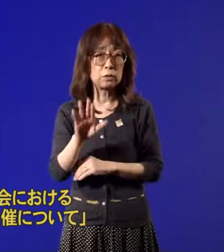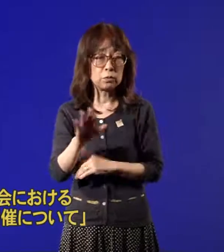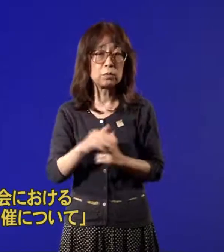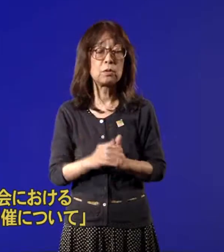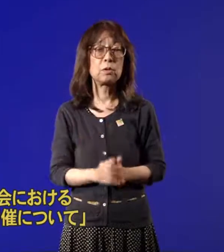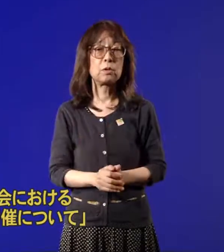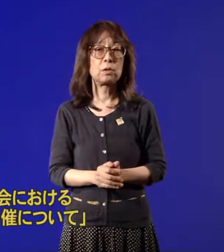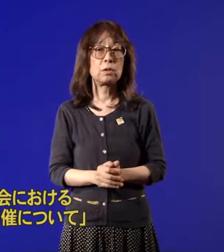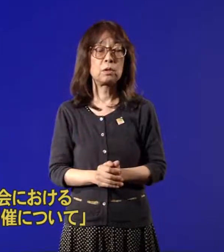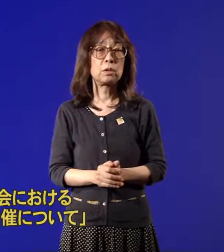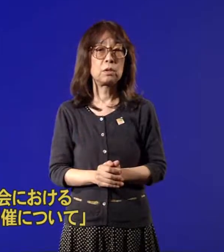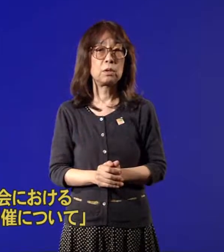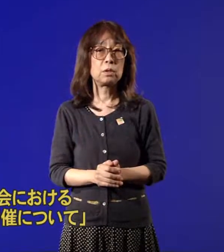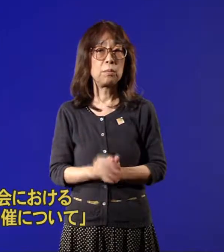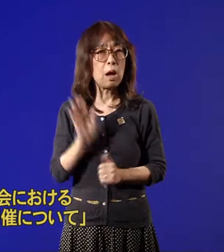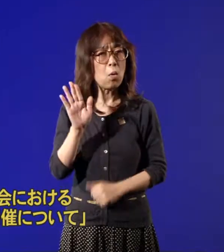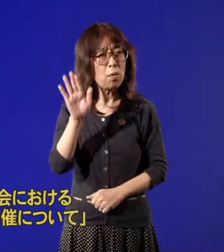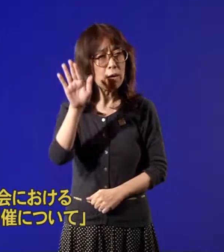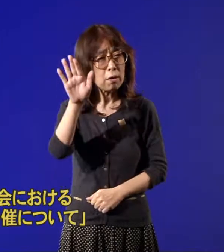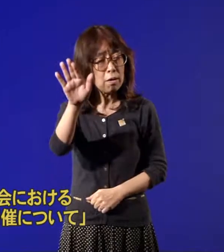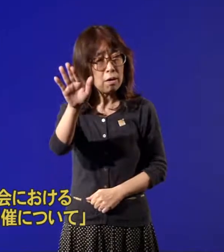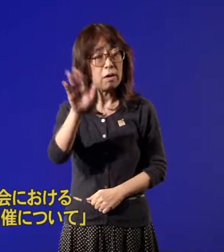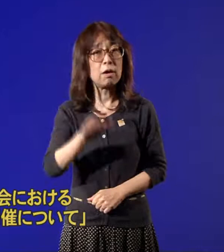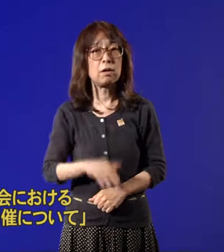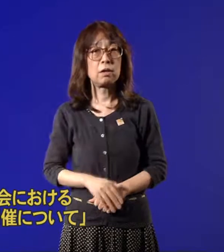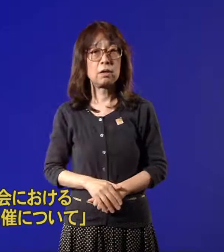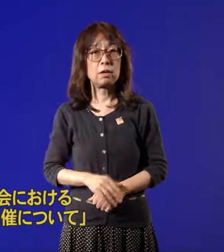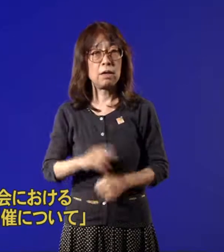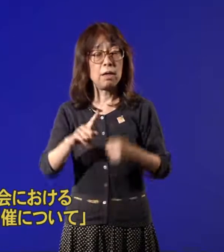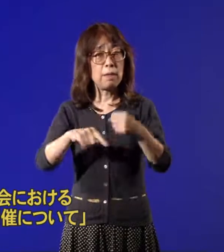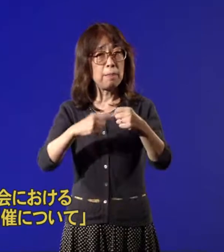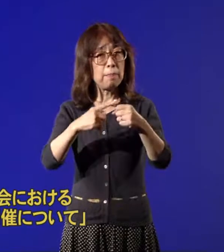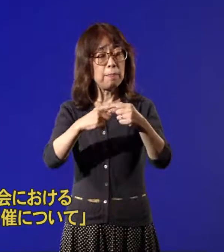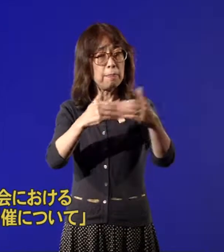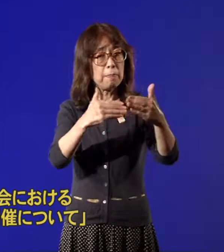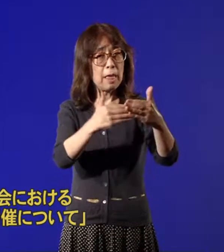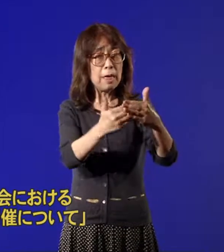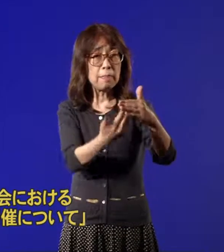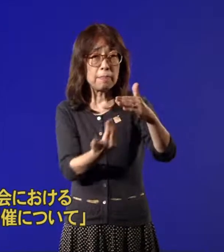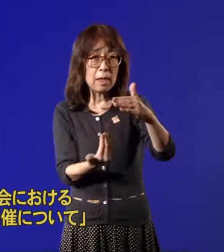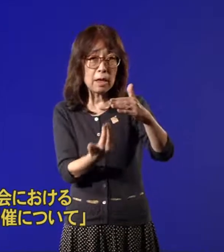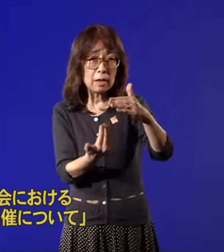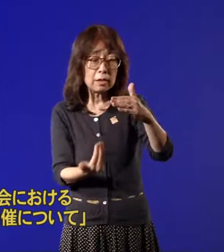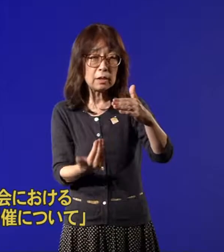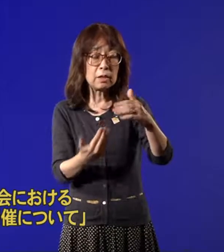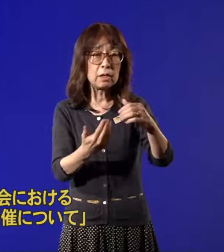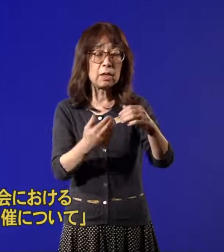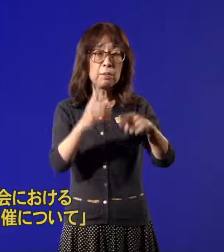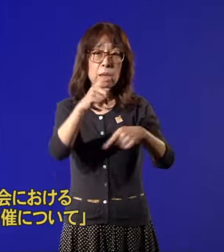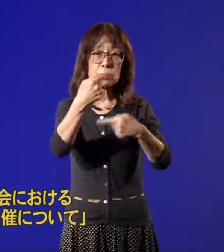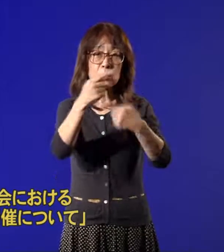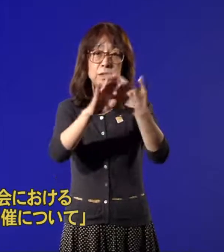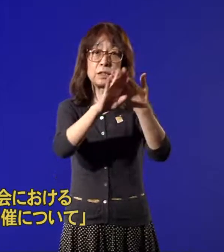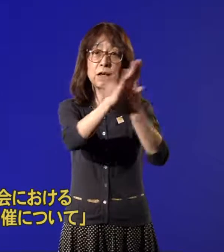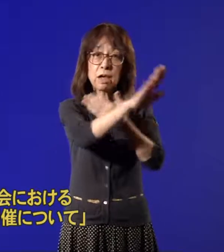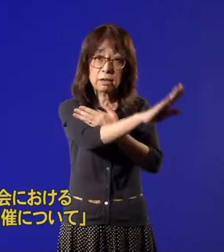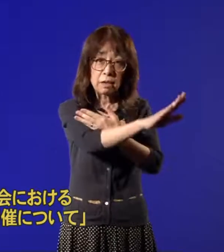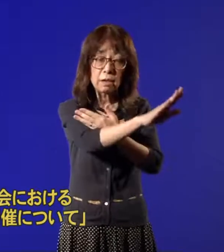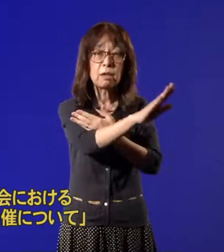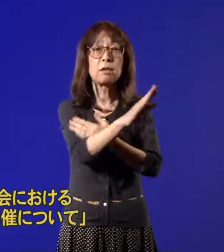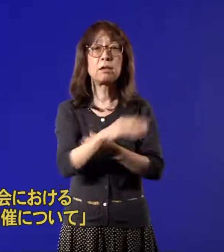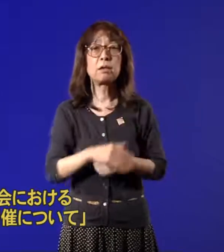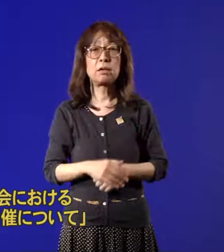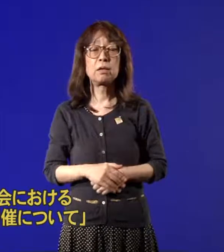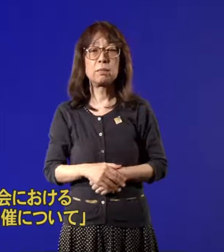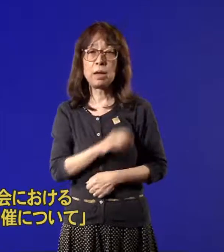では、これから年内年明けに向けてですね、鋭意